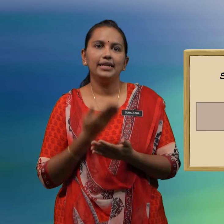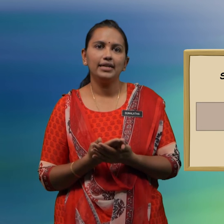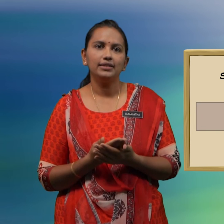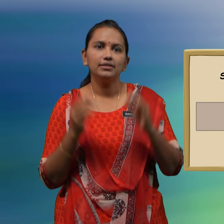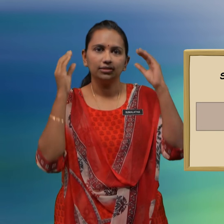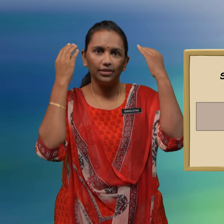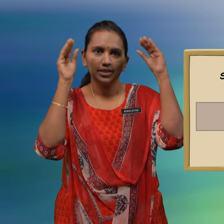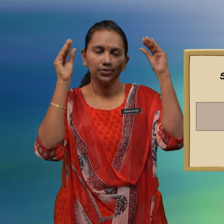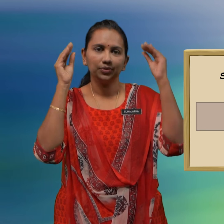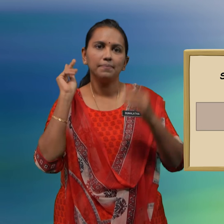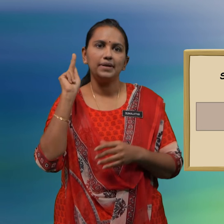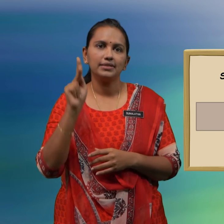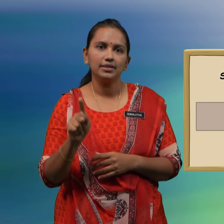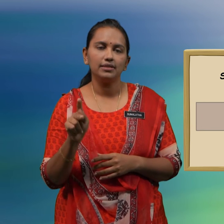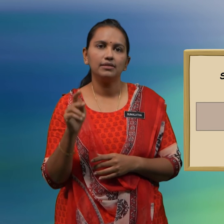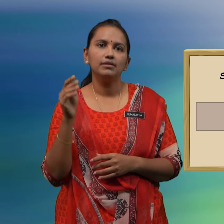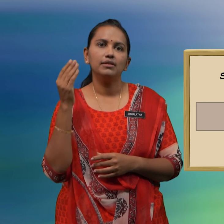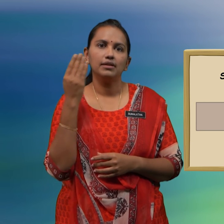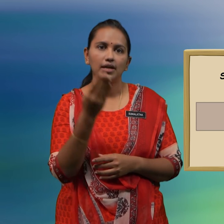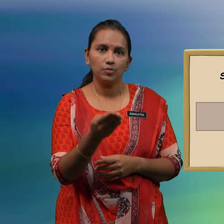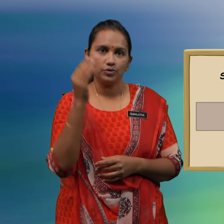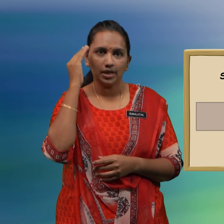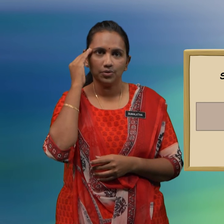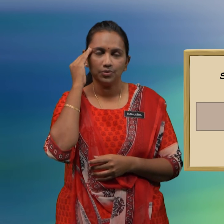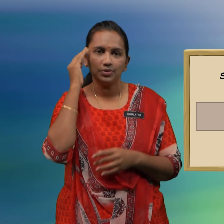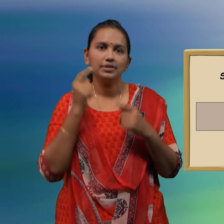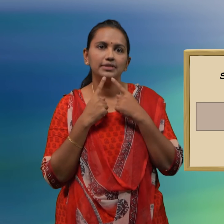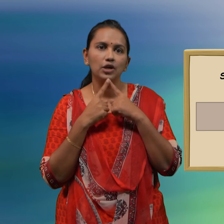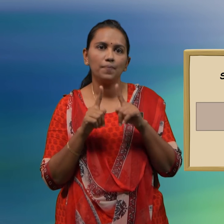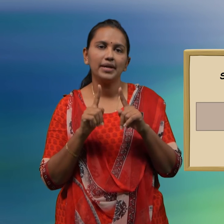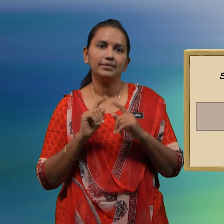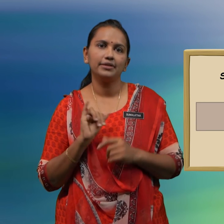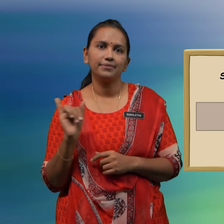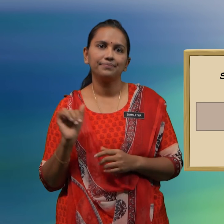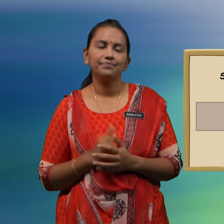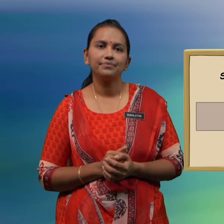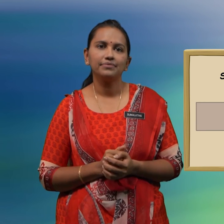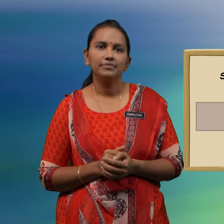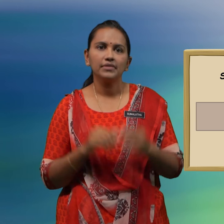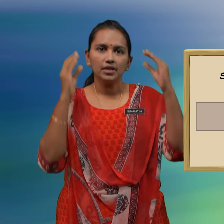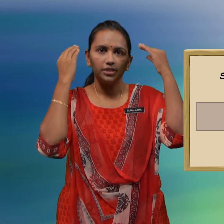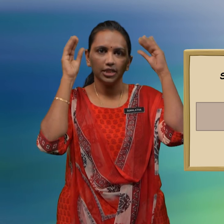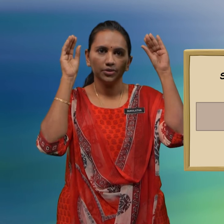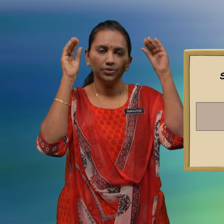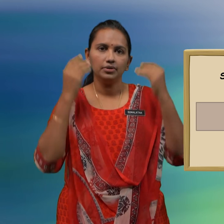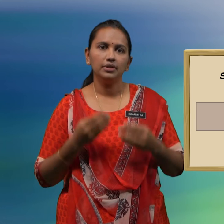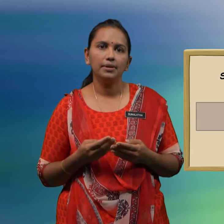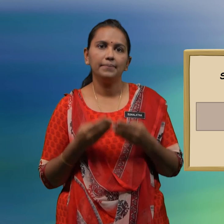Baiklah, cikgu pasti kamu tahu jawapannya. Cikgu